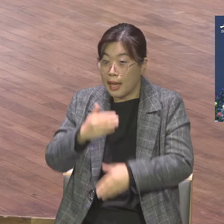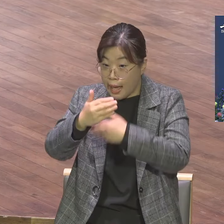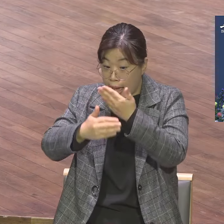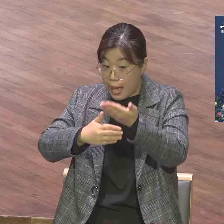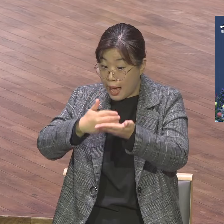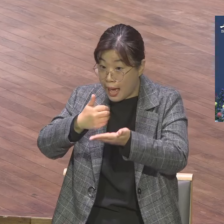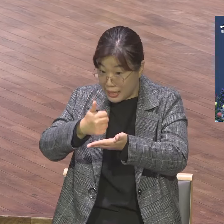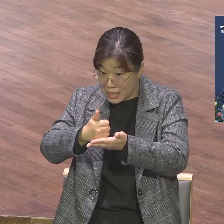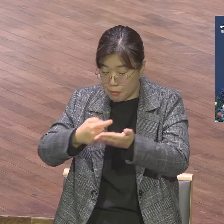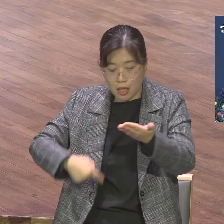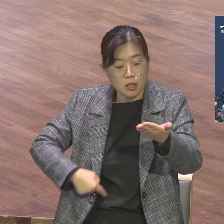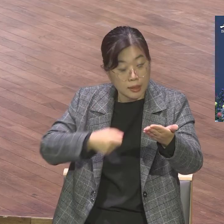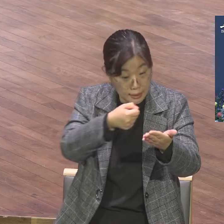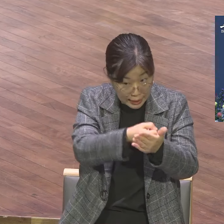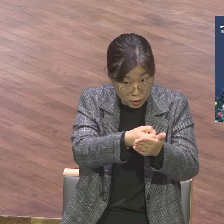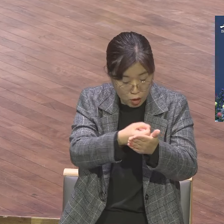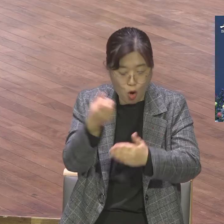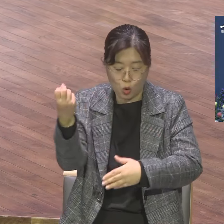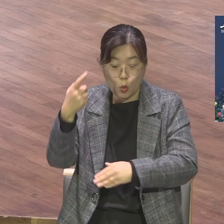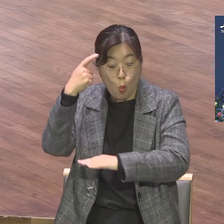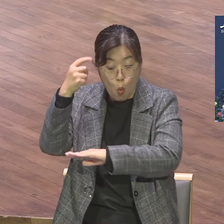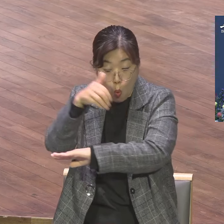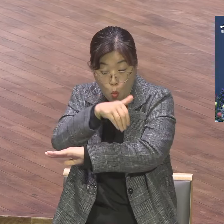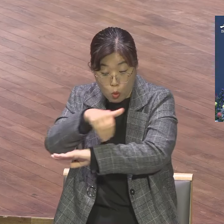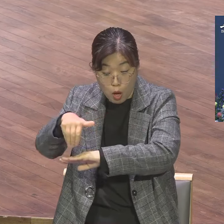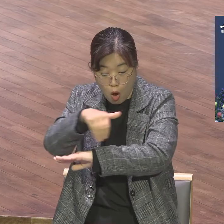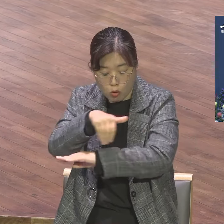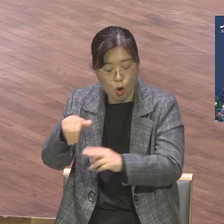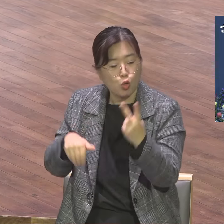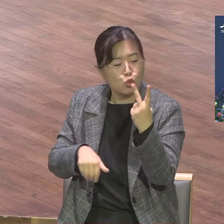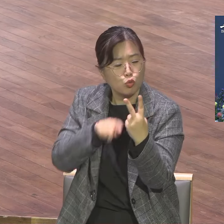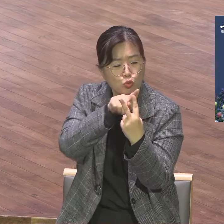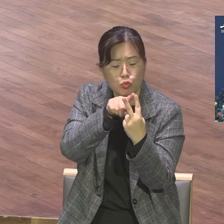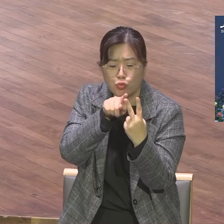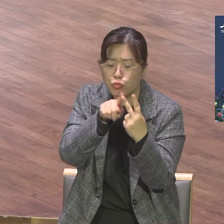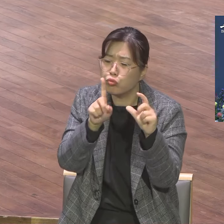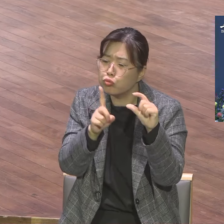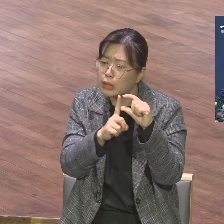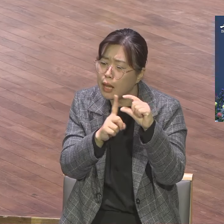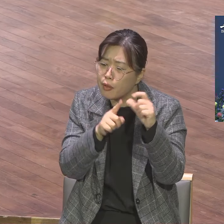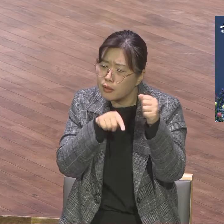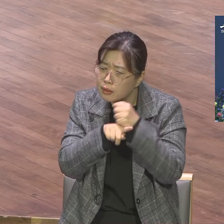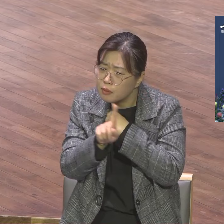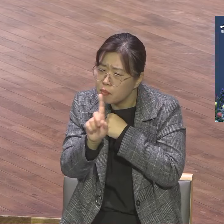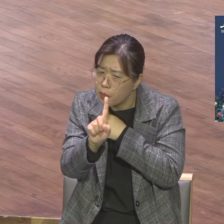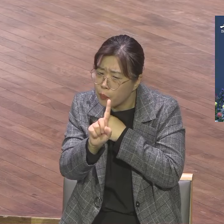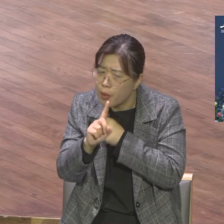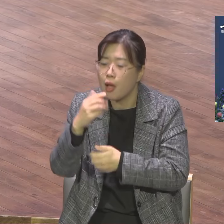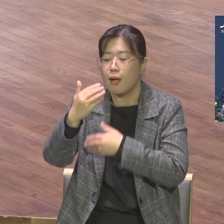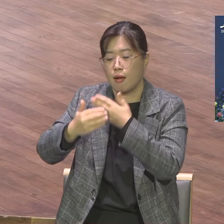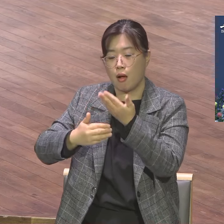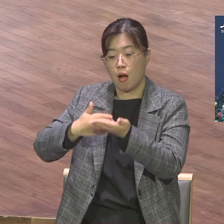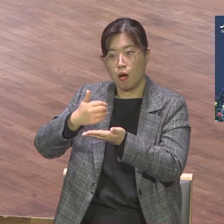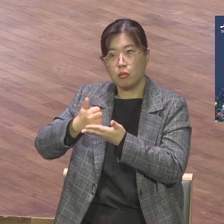작정과 경영이라는 이 표현을 보면 우리가 놓치지 말아야 될 것이에요. 그것은 왜